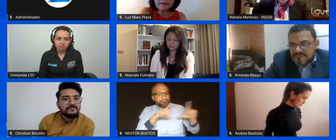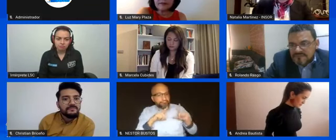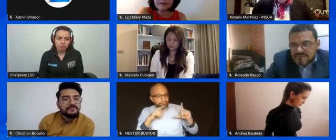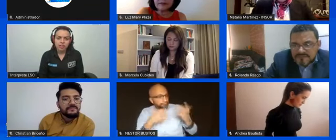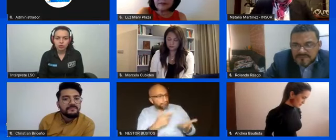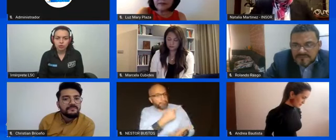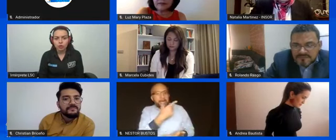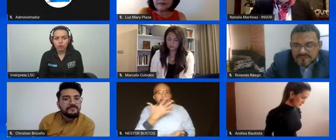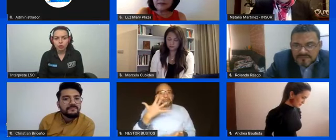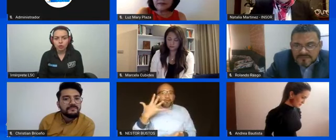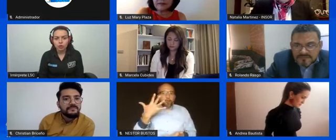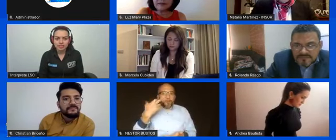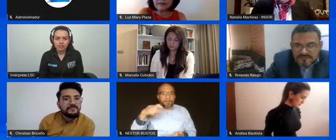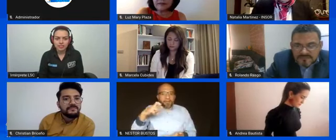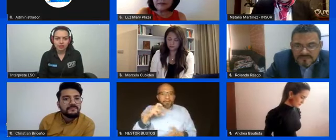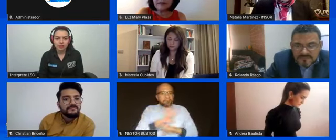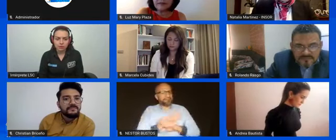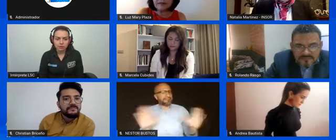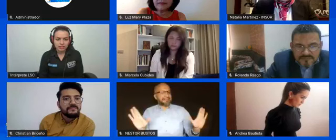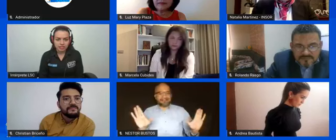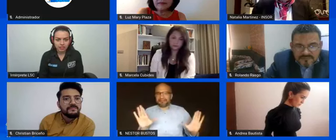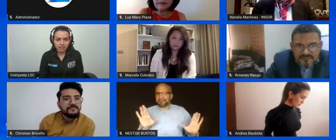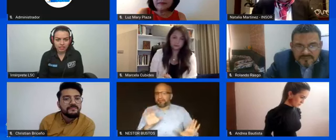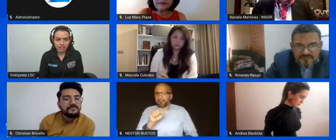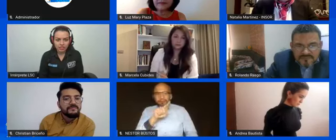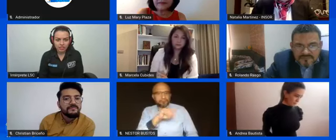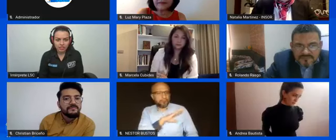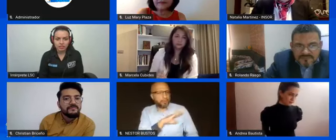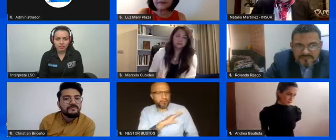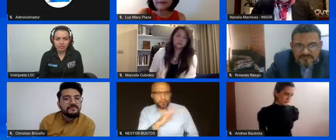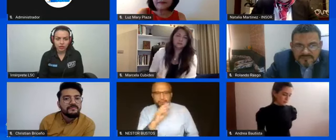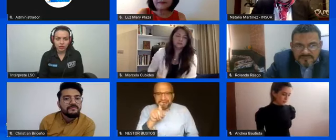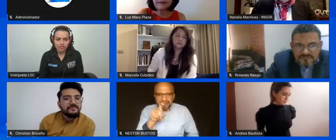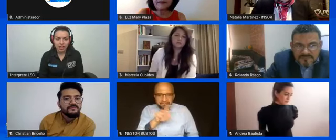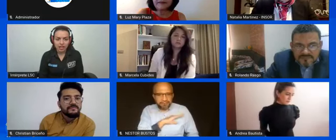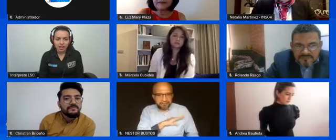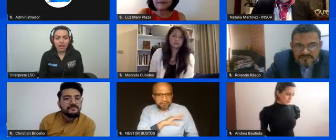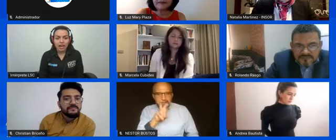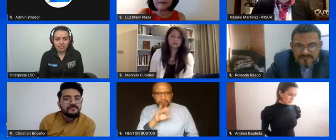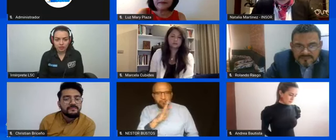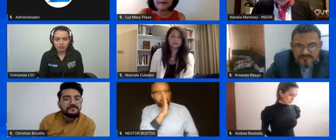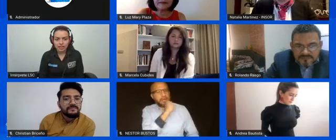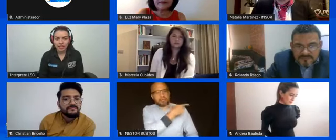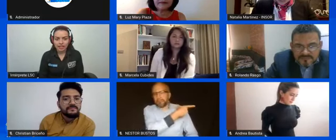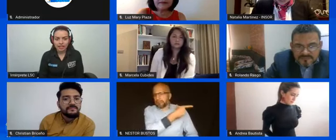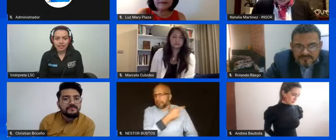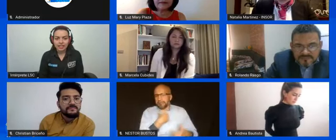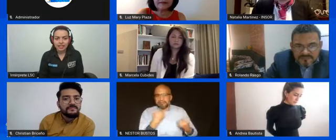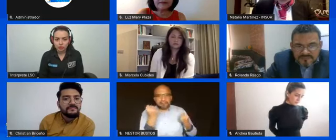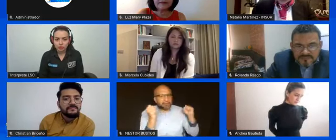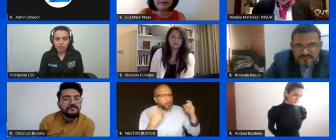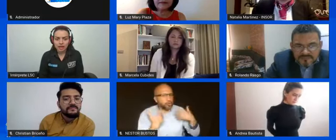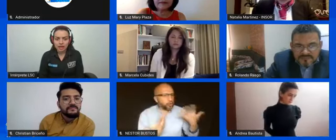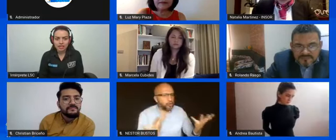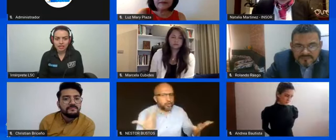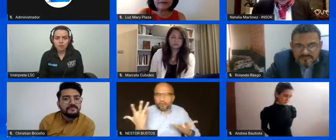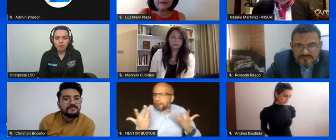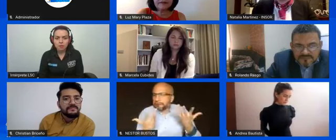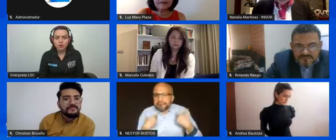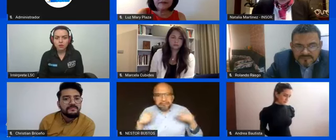señas, era muy poco lo que se enseñaba de español escrito, era oralizado. Allí terminé